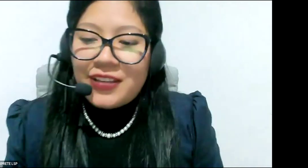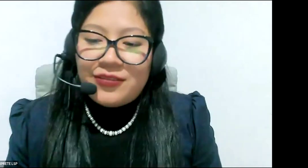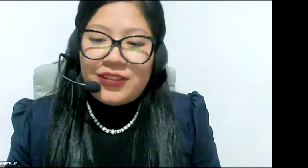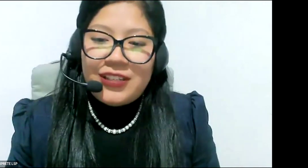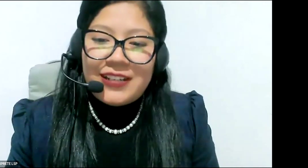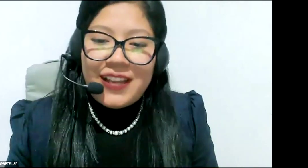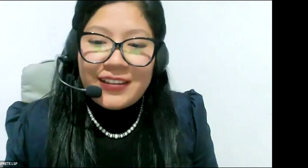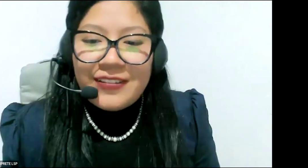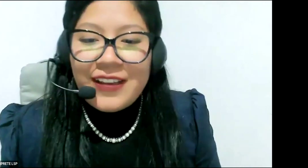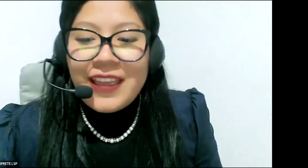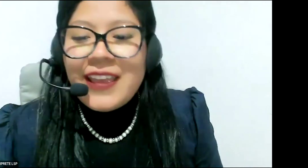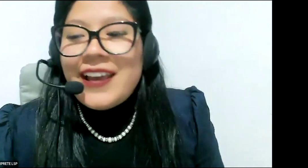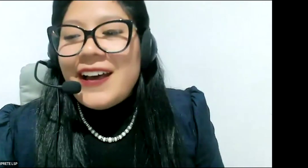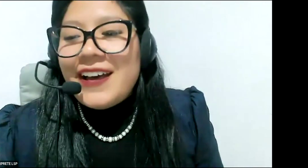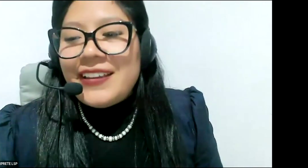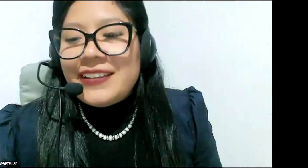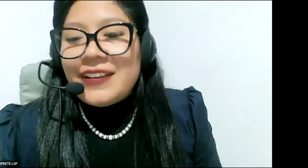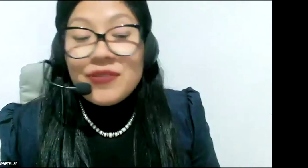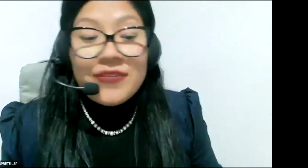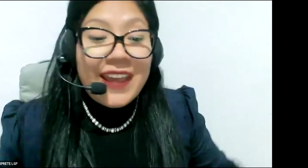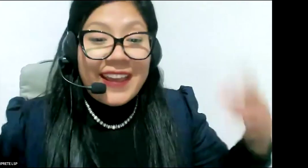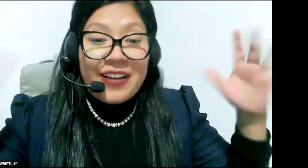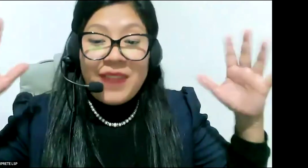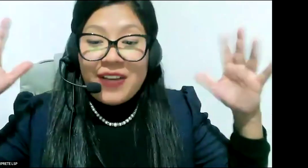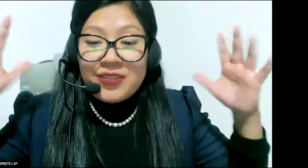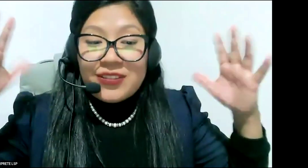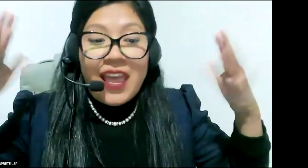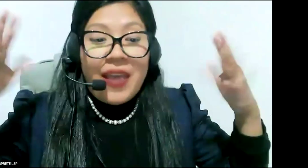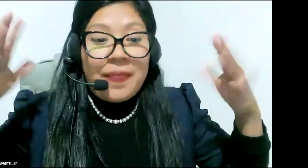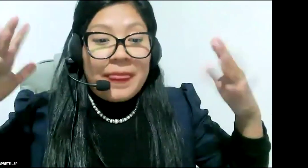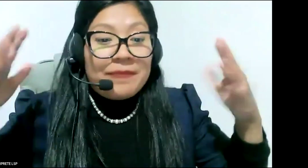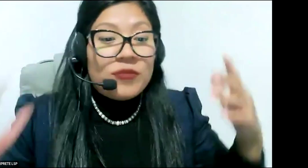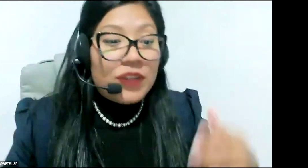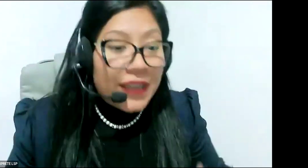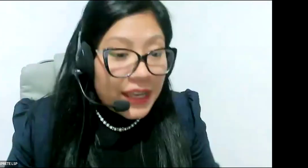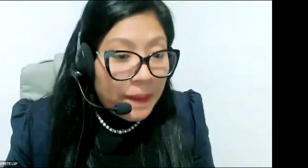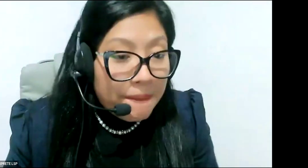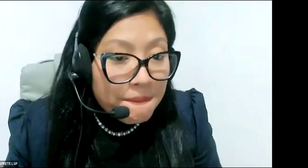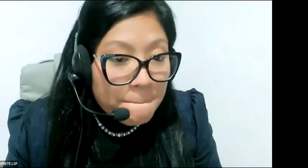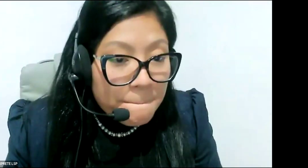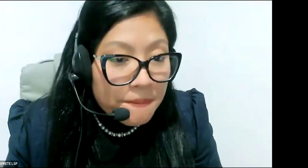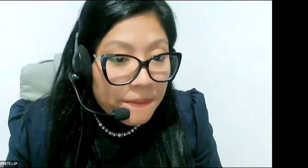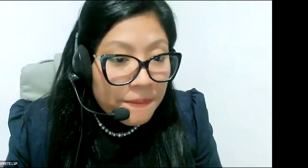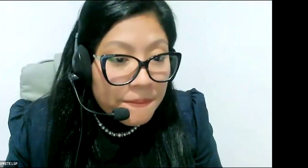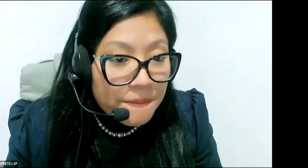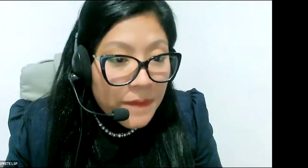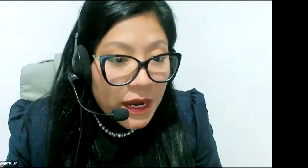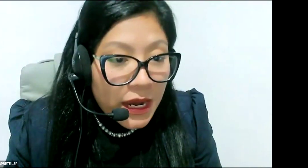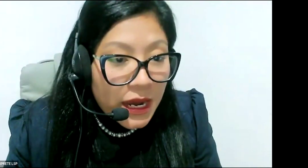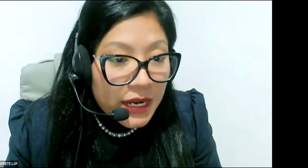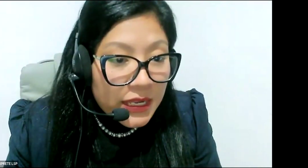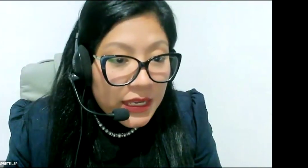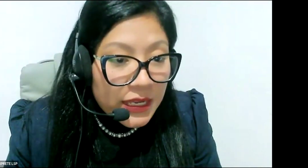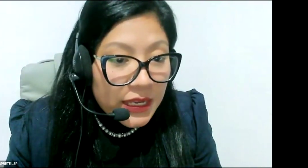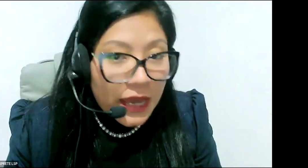chiclayo chiclayo Ahí está muy bien aplausos mujer